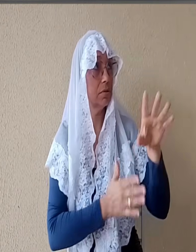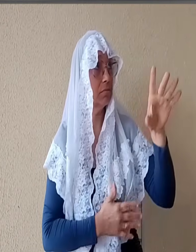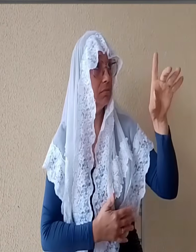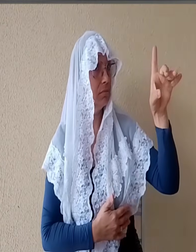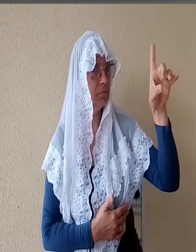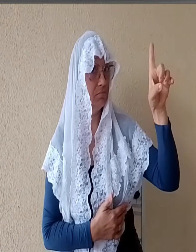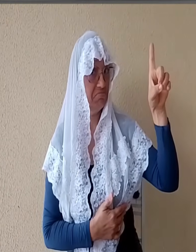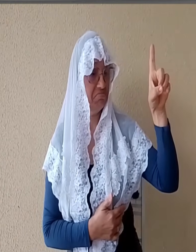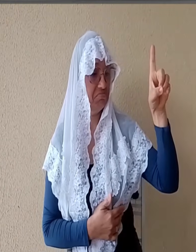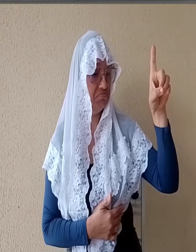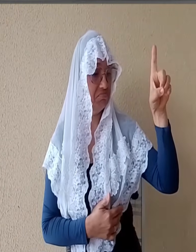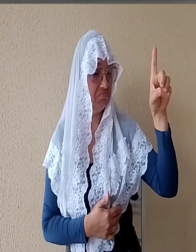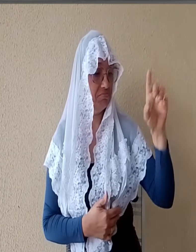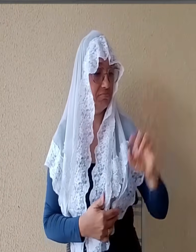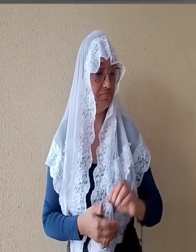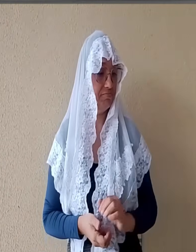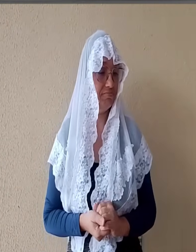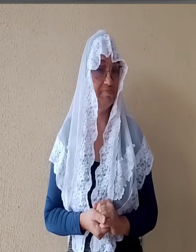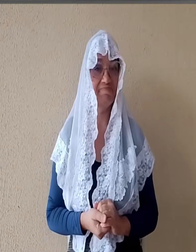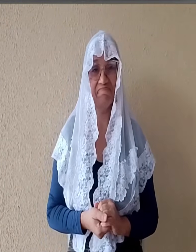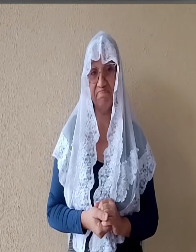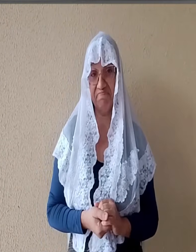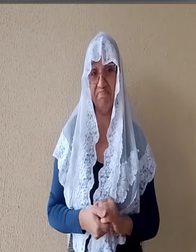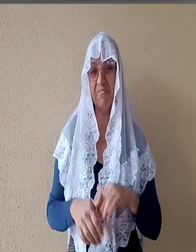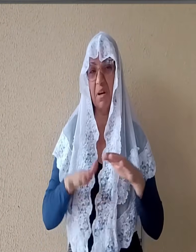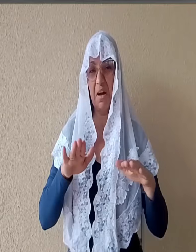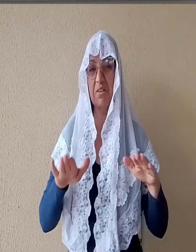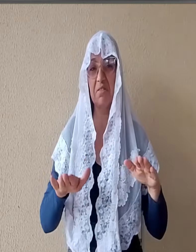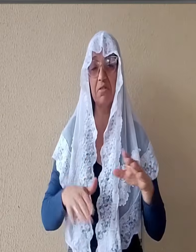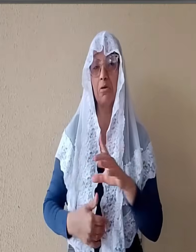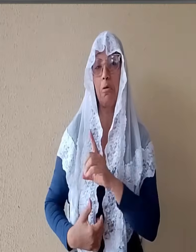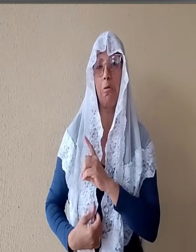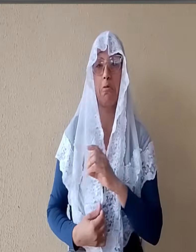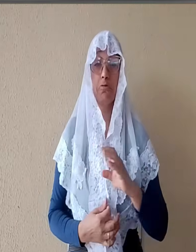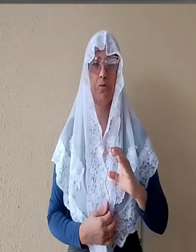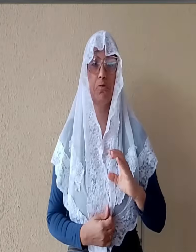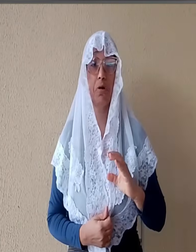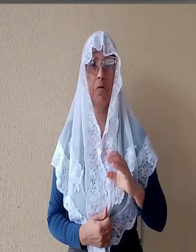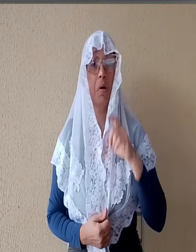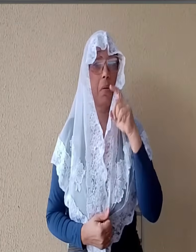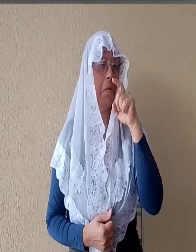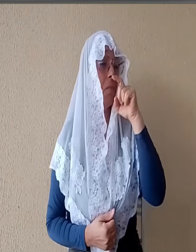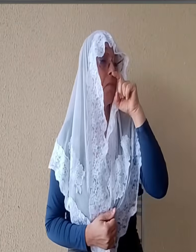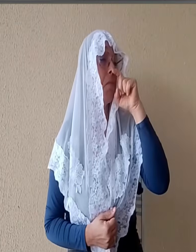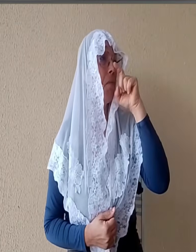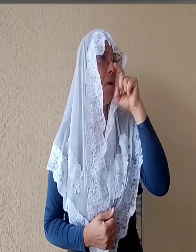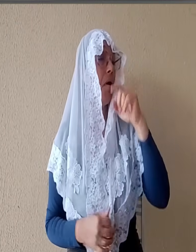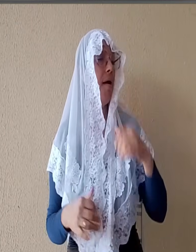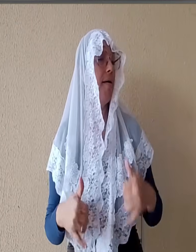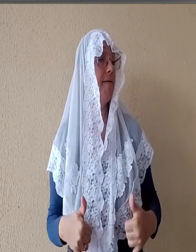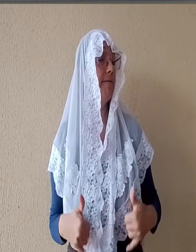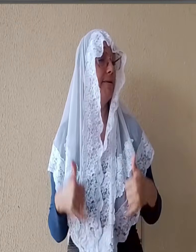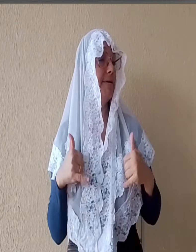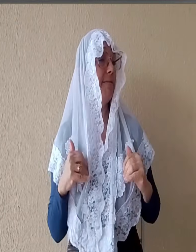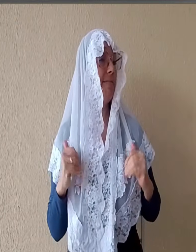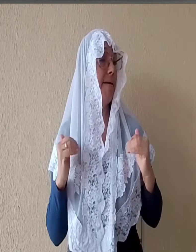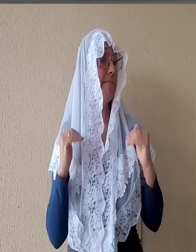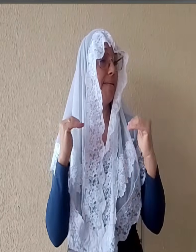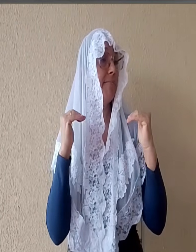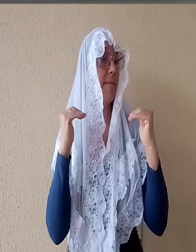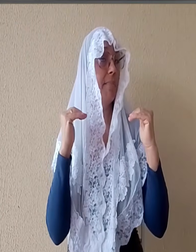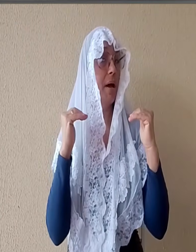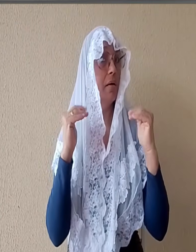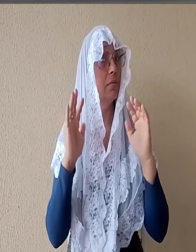maior. Quer mandar em tudo. Porque virou tudo igual. Eu sou diferente. A obra todo mundo é igual,